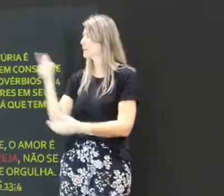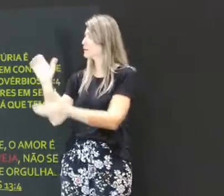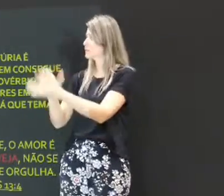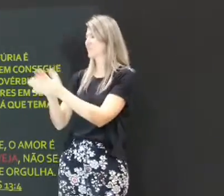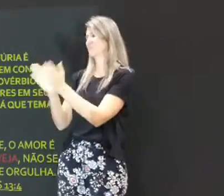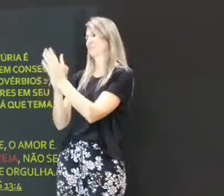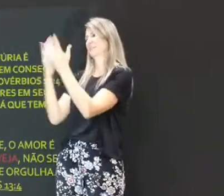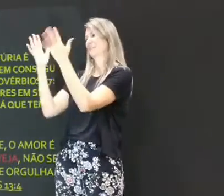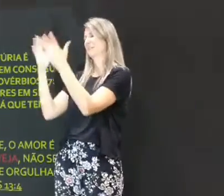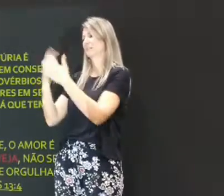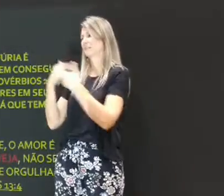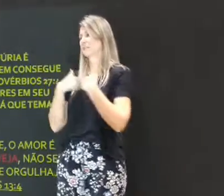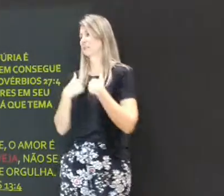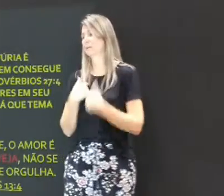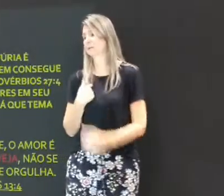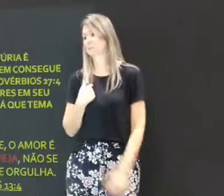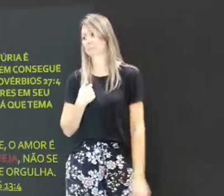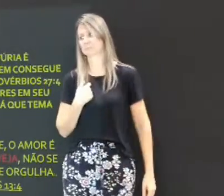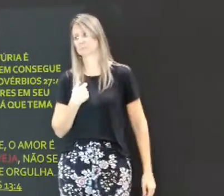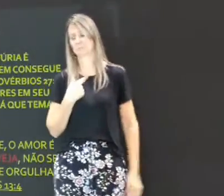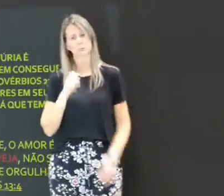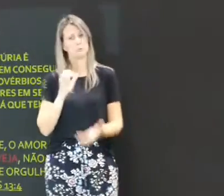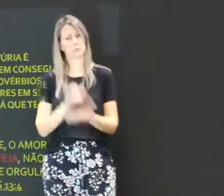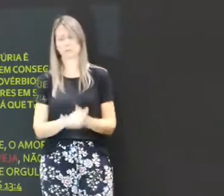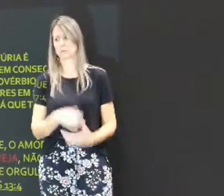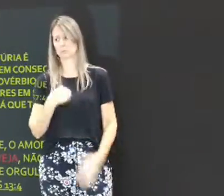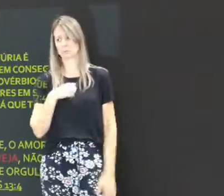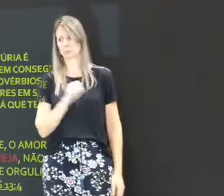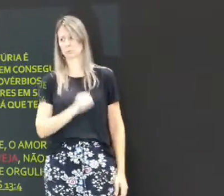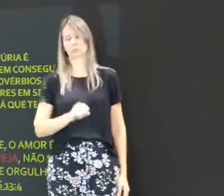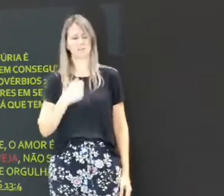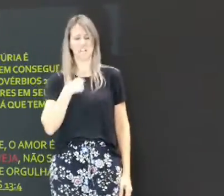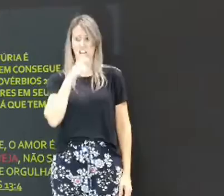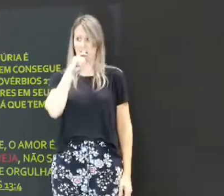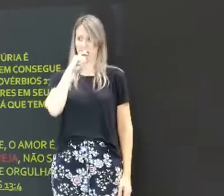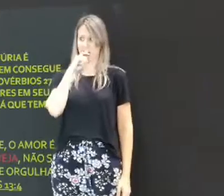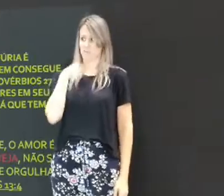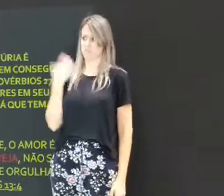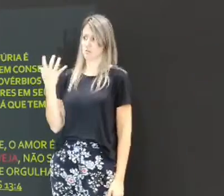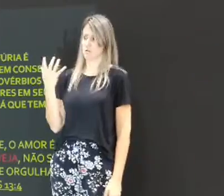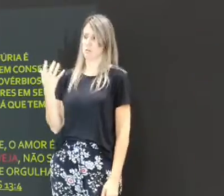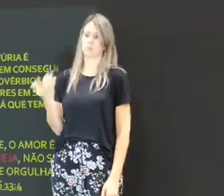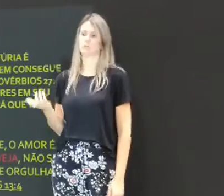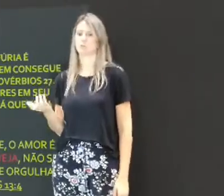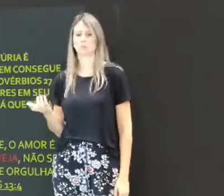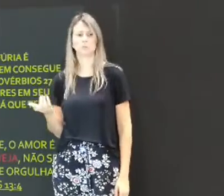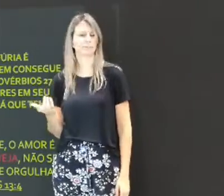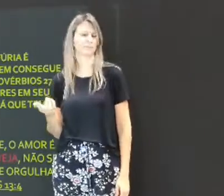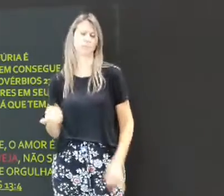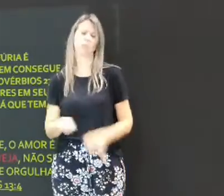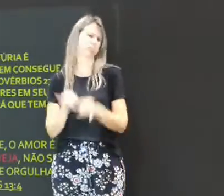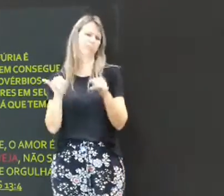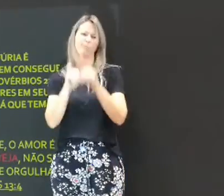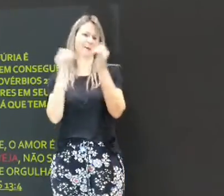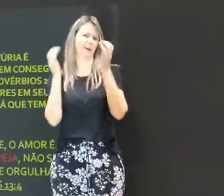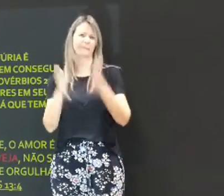tão bonito que é casamento, parabéns. Mas e eu? Ai, eu não tenho casamento, sou solteira. Ai, que isso é inveja. Isso é